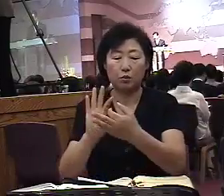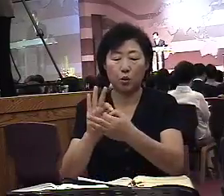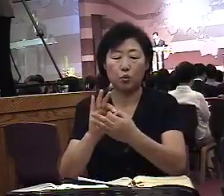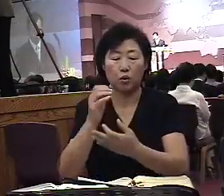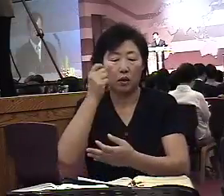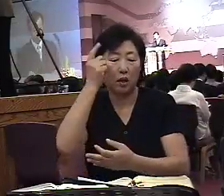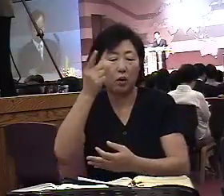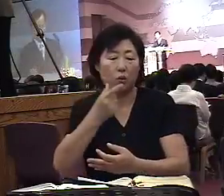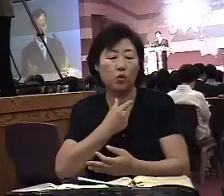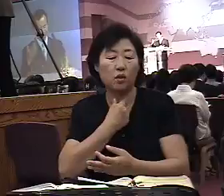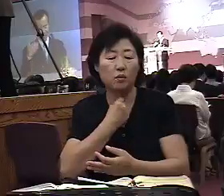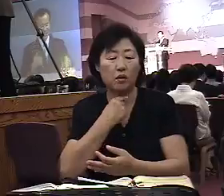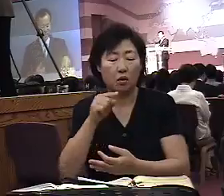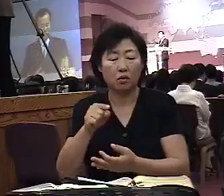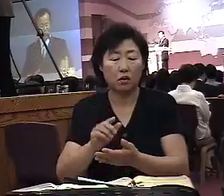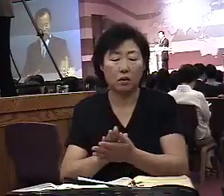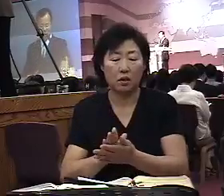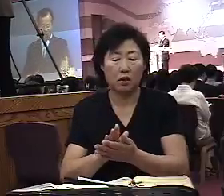싶은 것입니다.